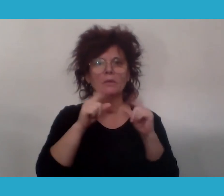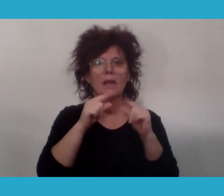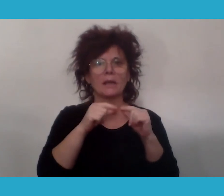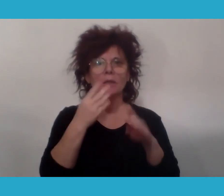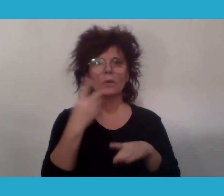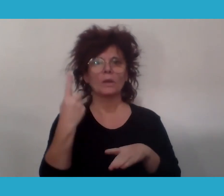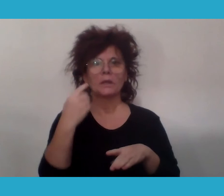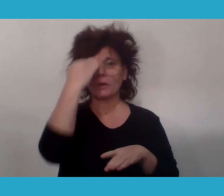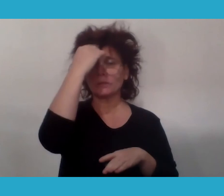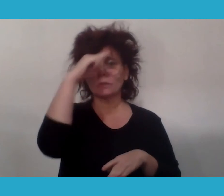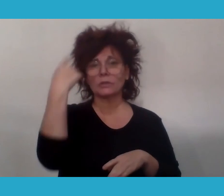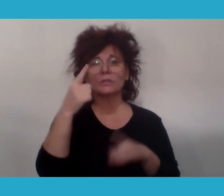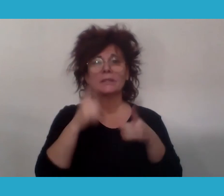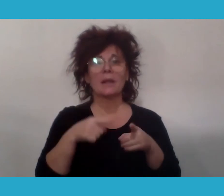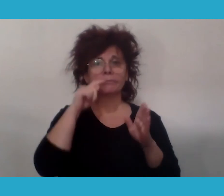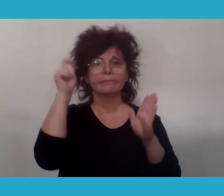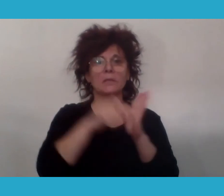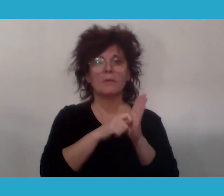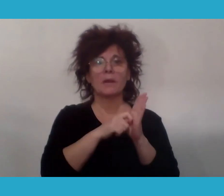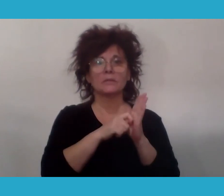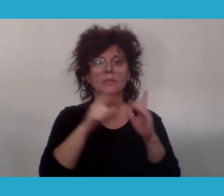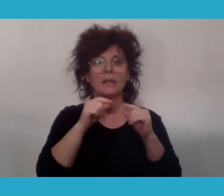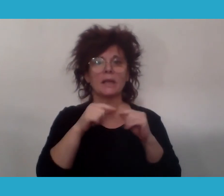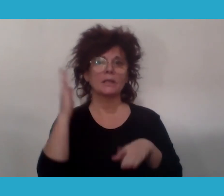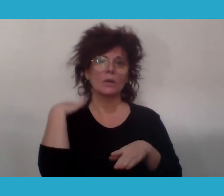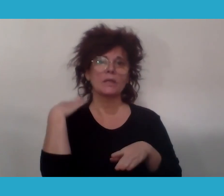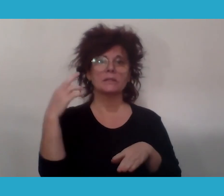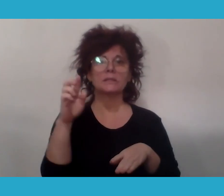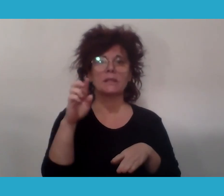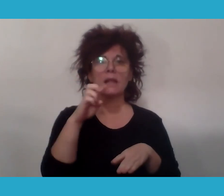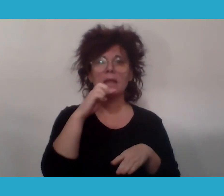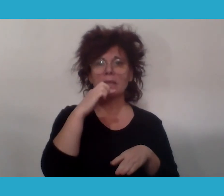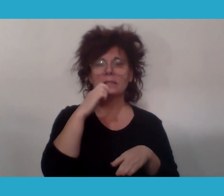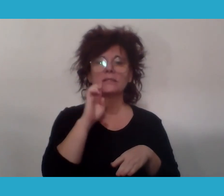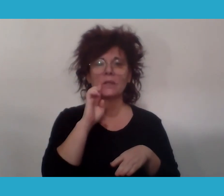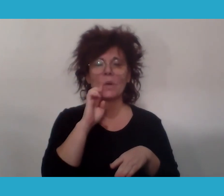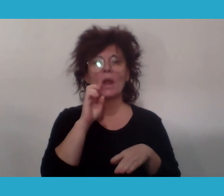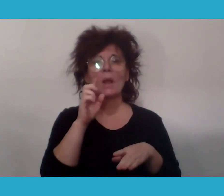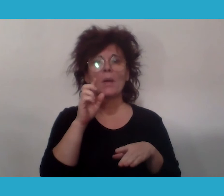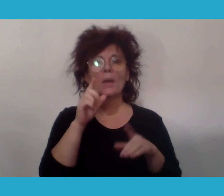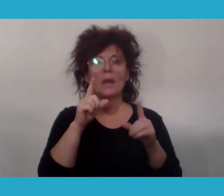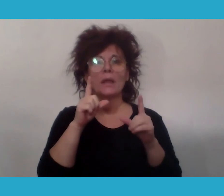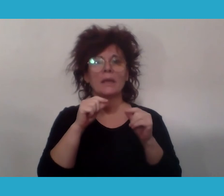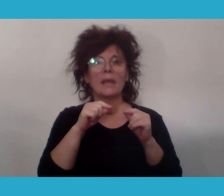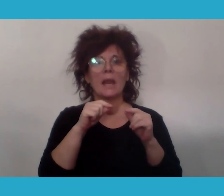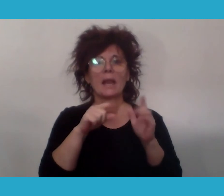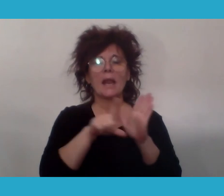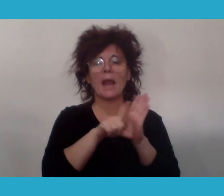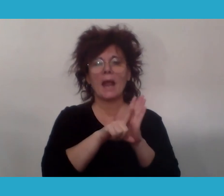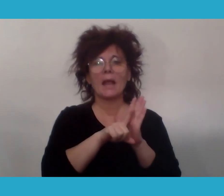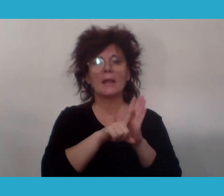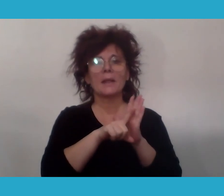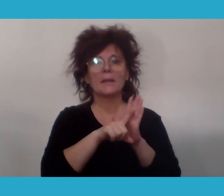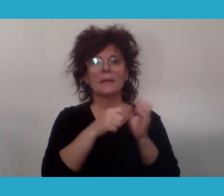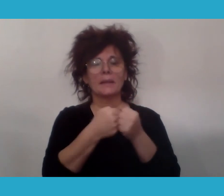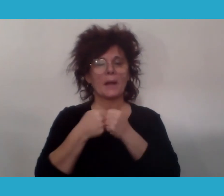41 de la Constitución Nacional, así como por la violación del artículo 16 y artículo 19 de la Ley General del Ambiente y Ley 27.566,